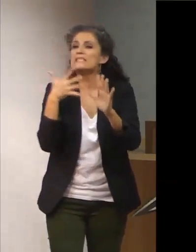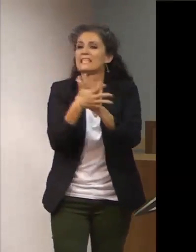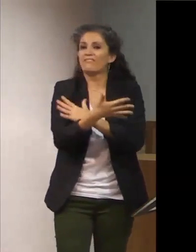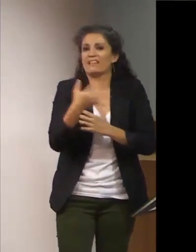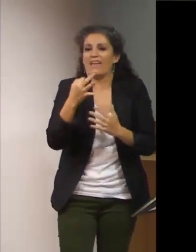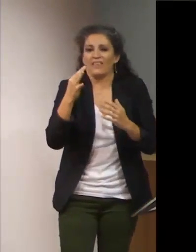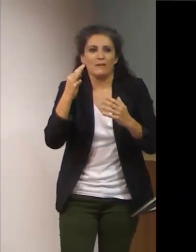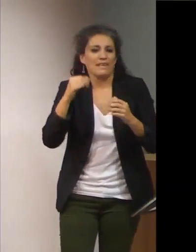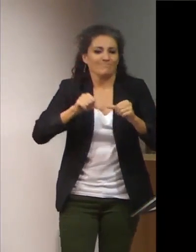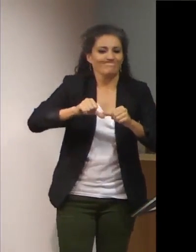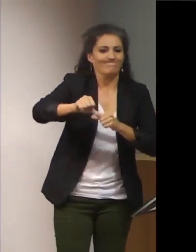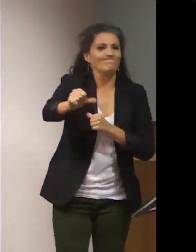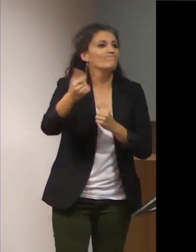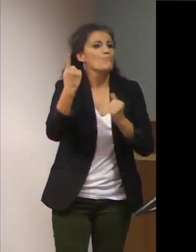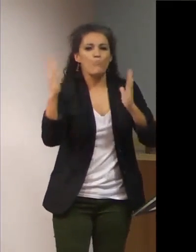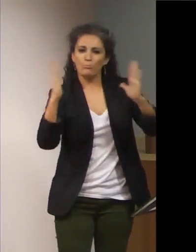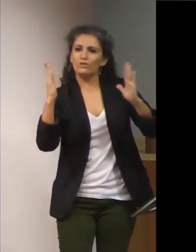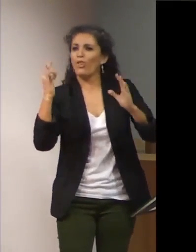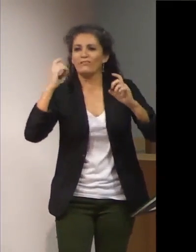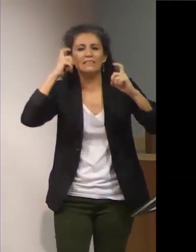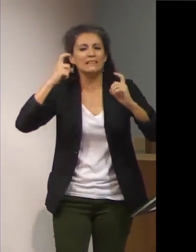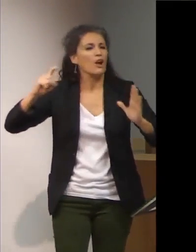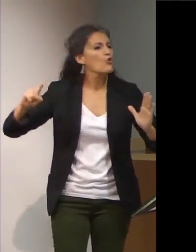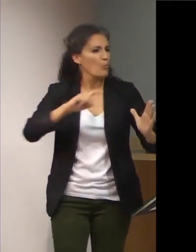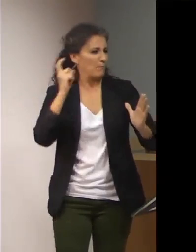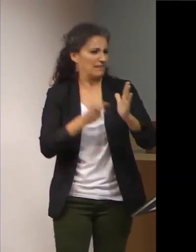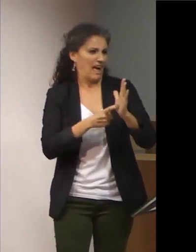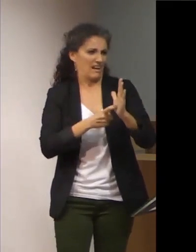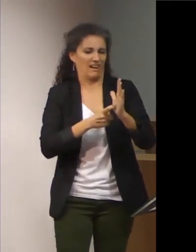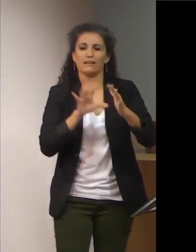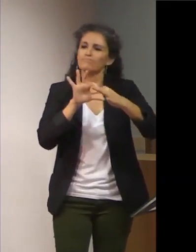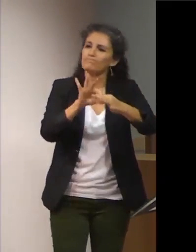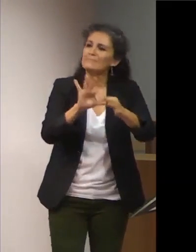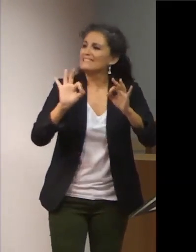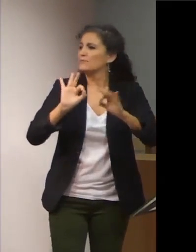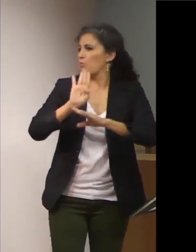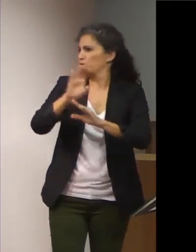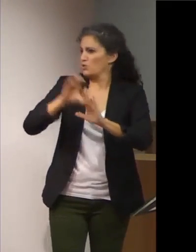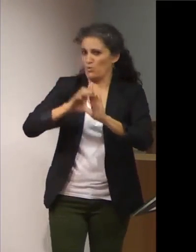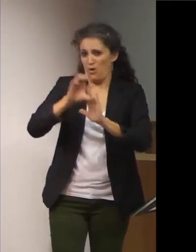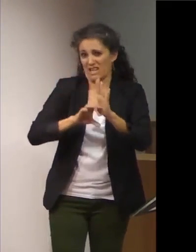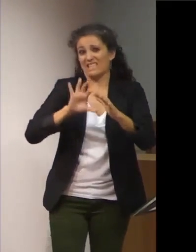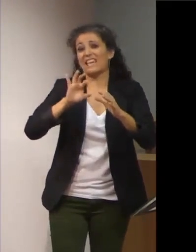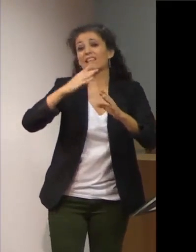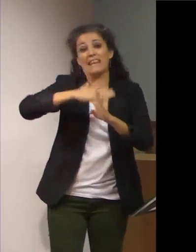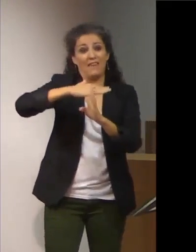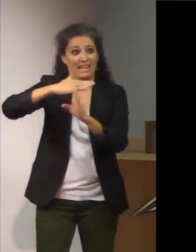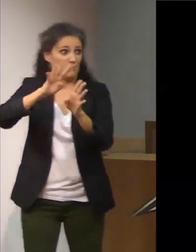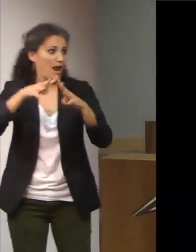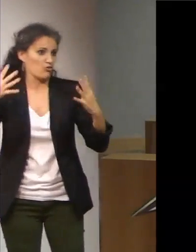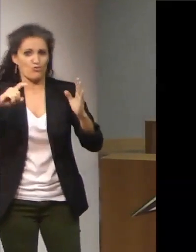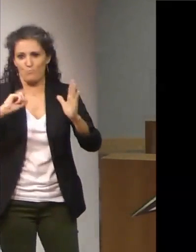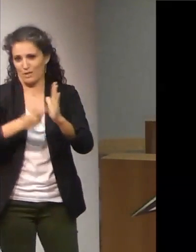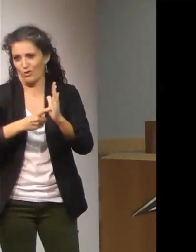revitalización de los posgrados tenemos que también plantearnos la necesidad de completar esa formación esa propuesta